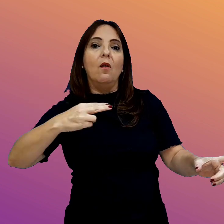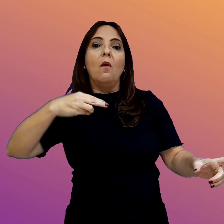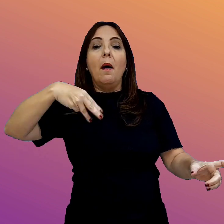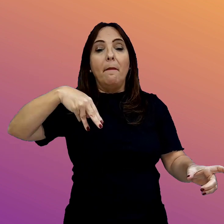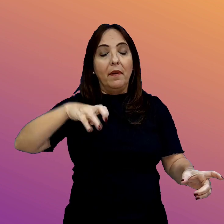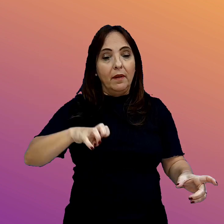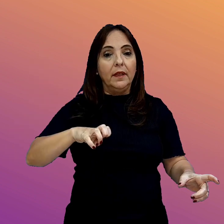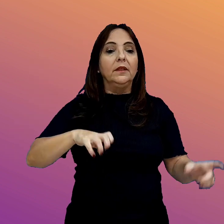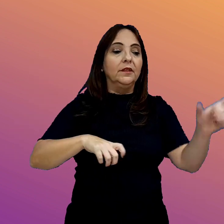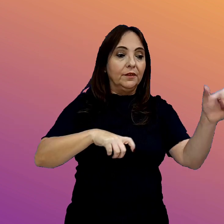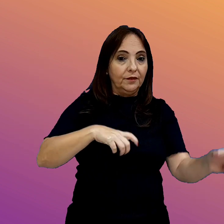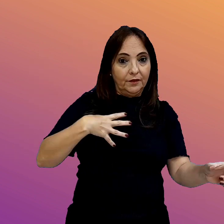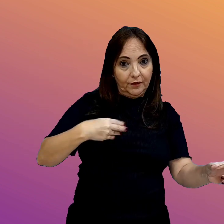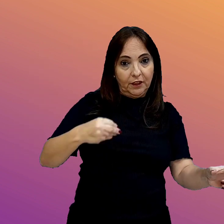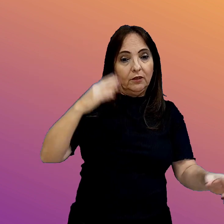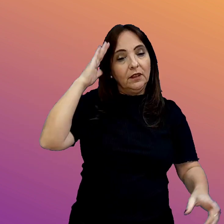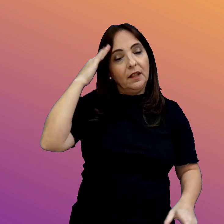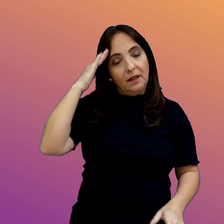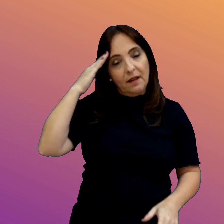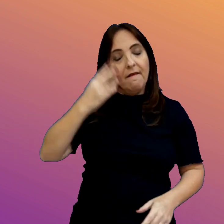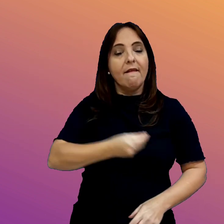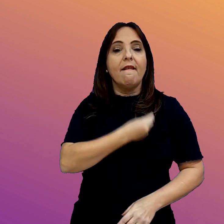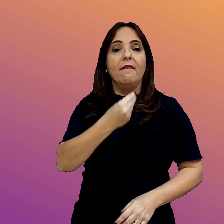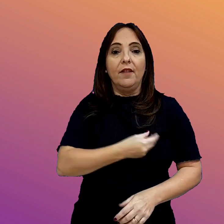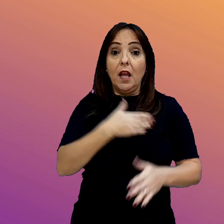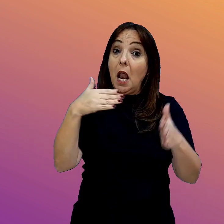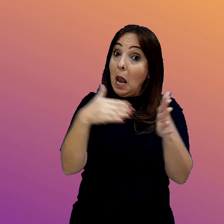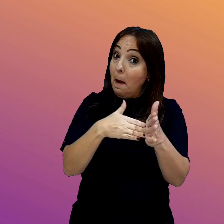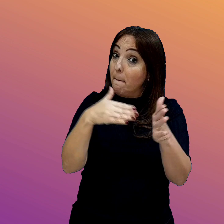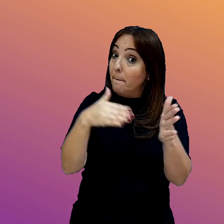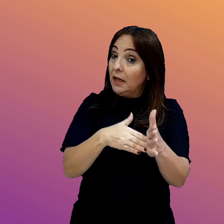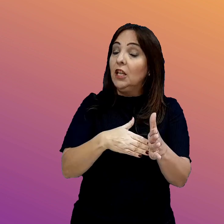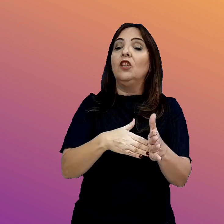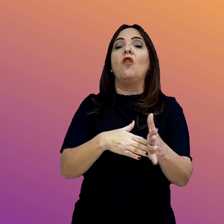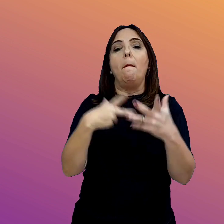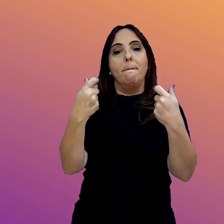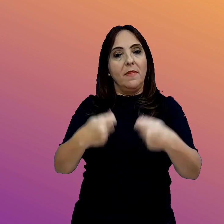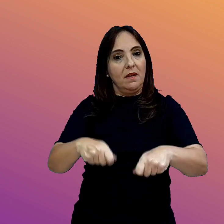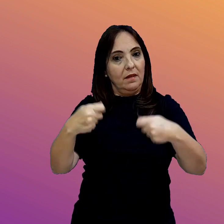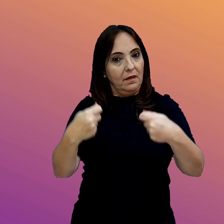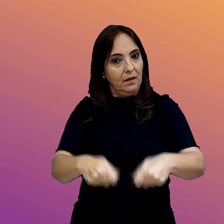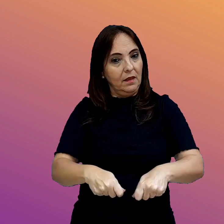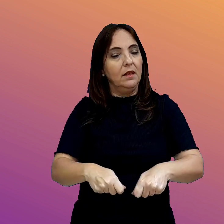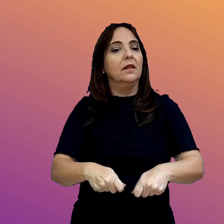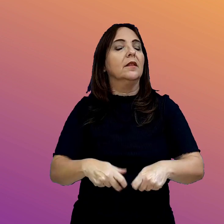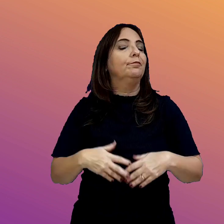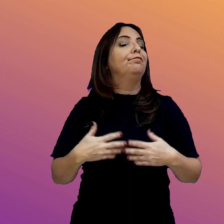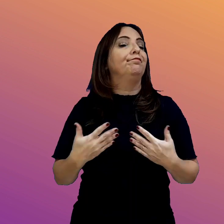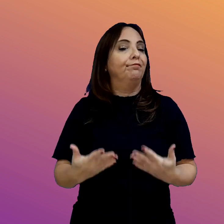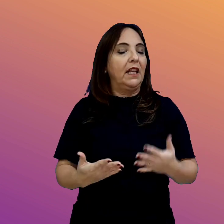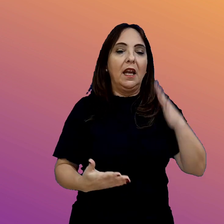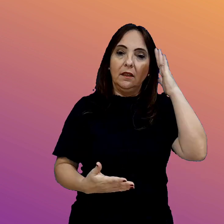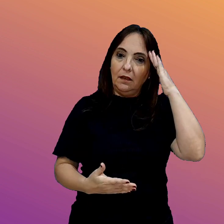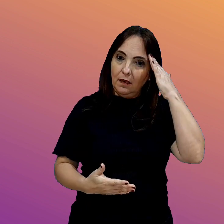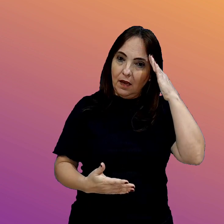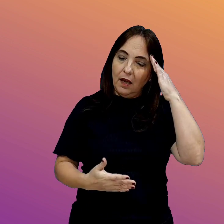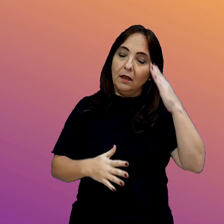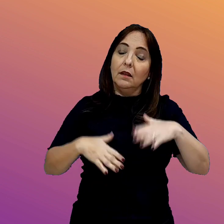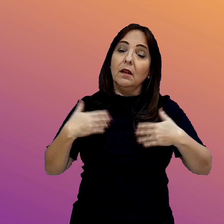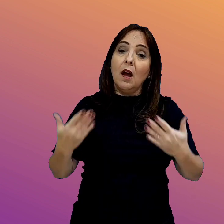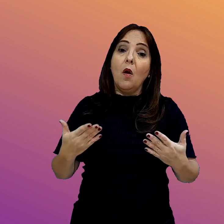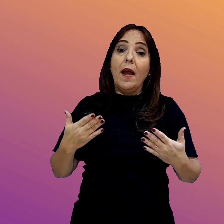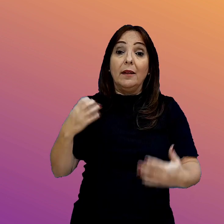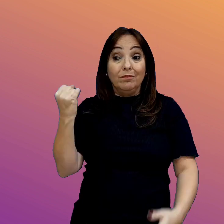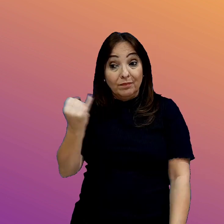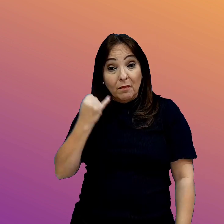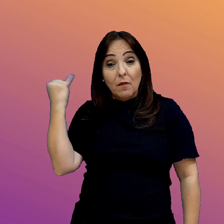eu tropeço, eu caio, eu posso ir muito longe e não conseguir mais voltar. Então é fundamental que pai e